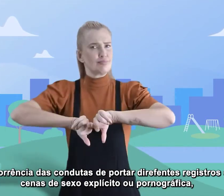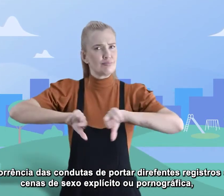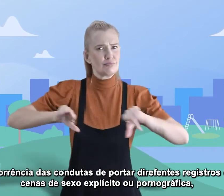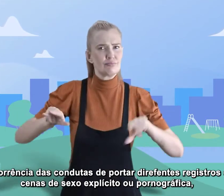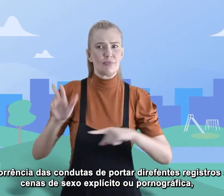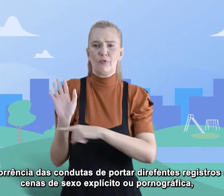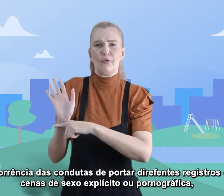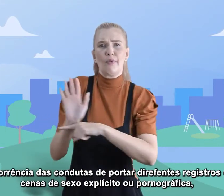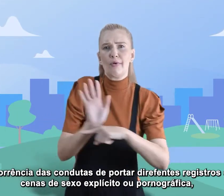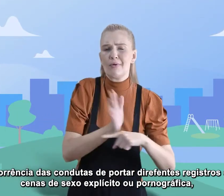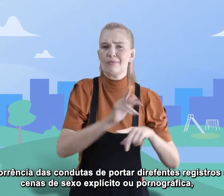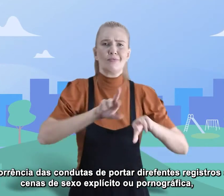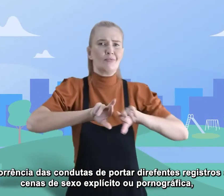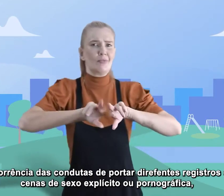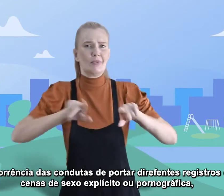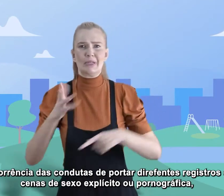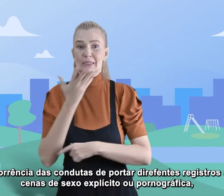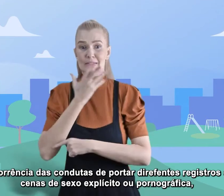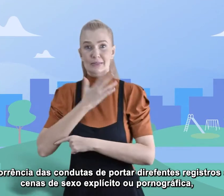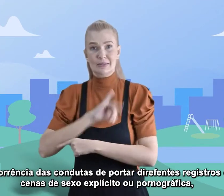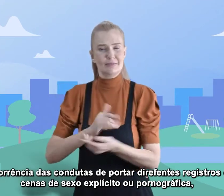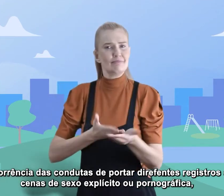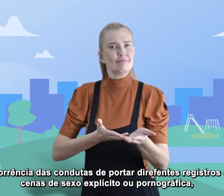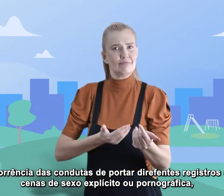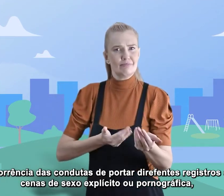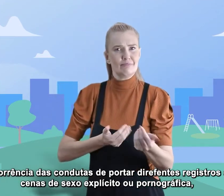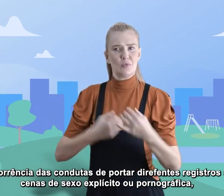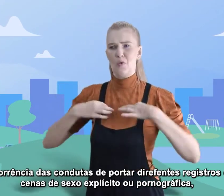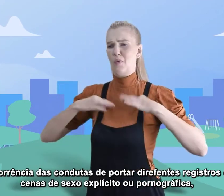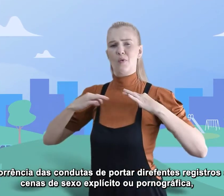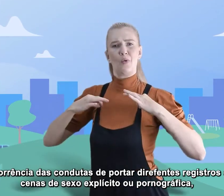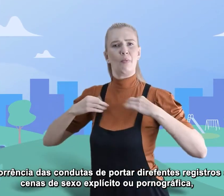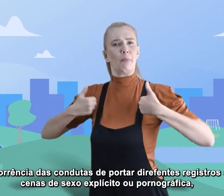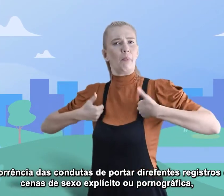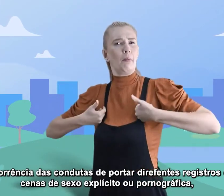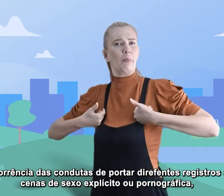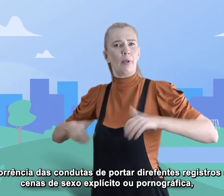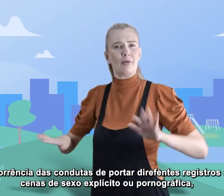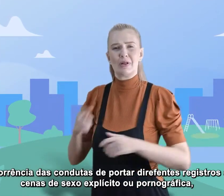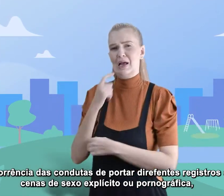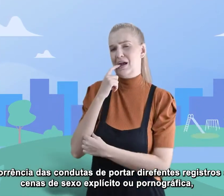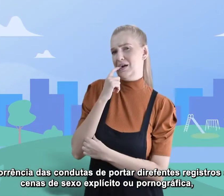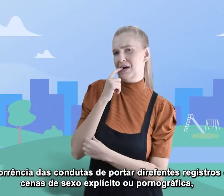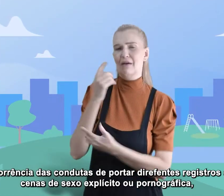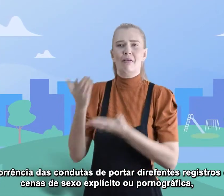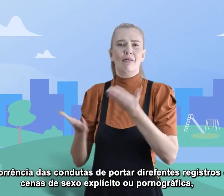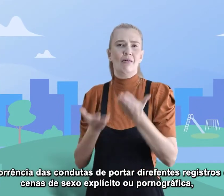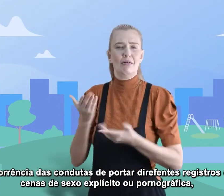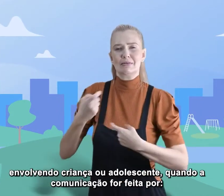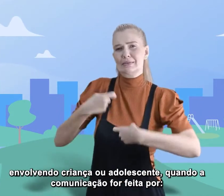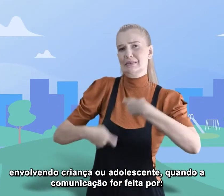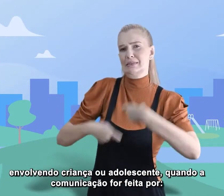portar diferentes registros de cenas de sexo explícito ou pornográfica,